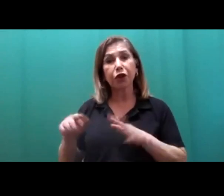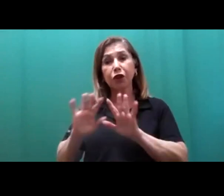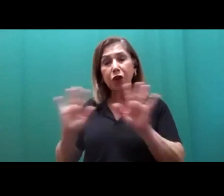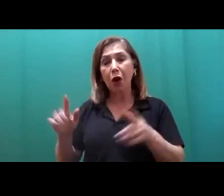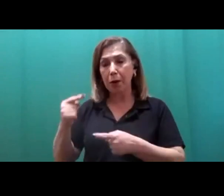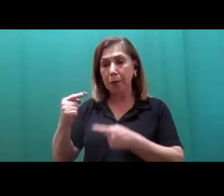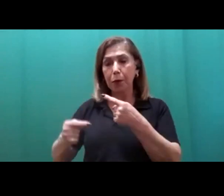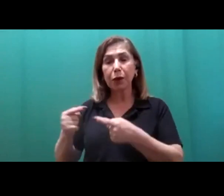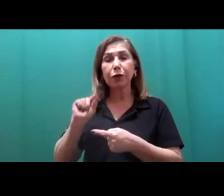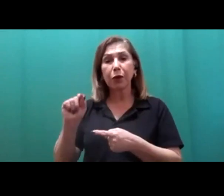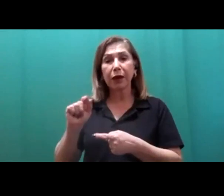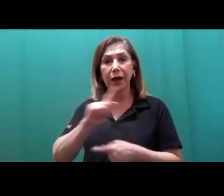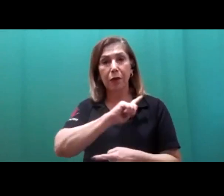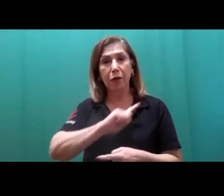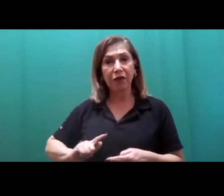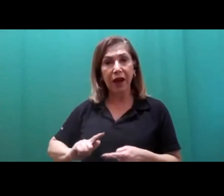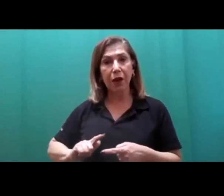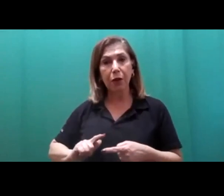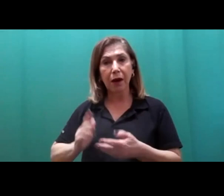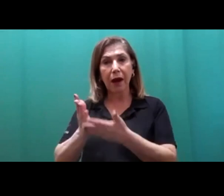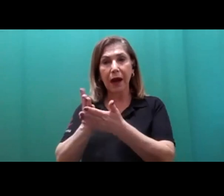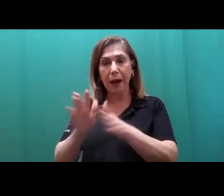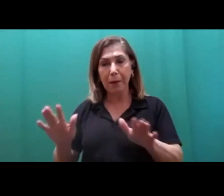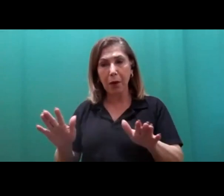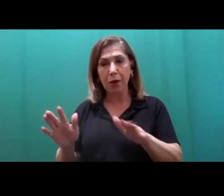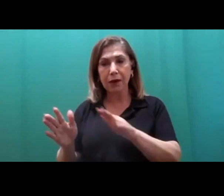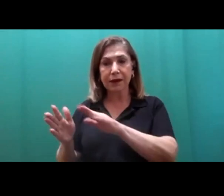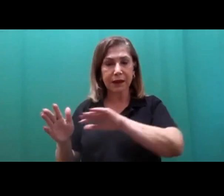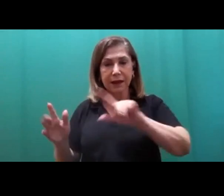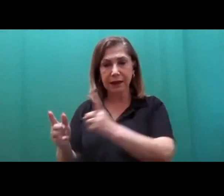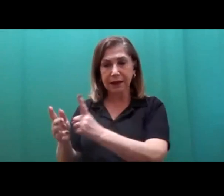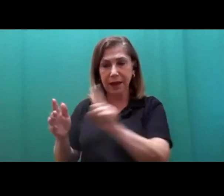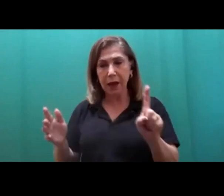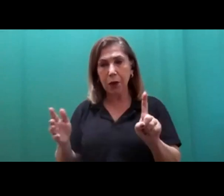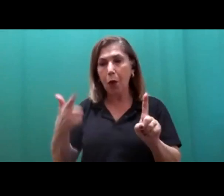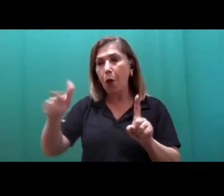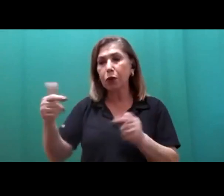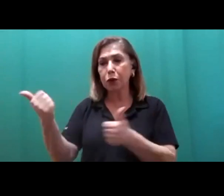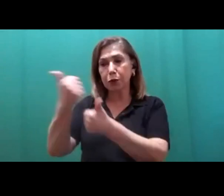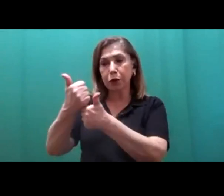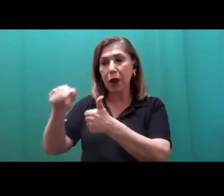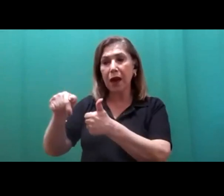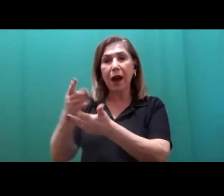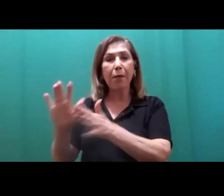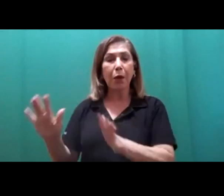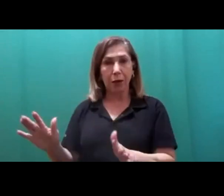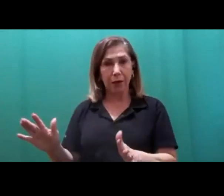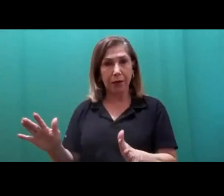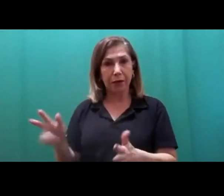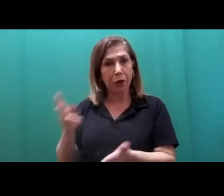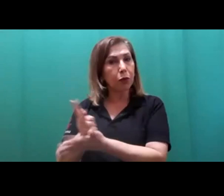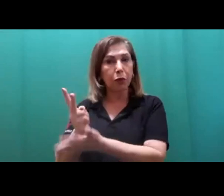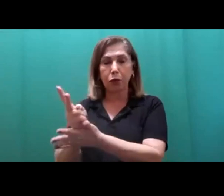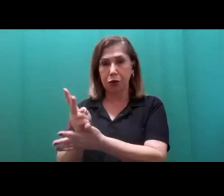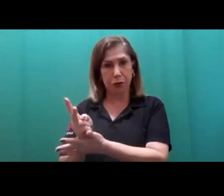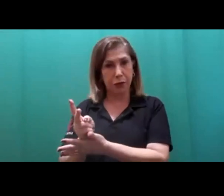quando o governo caiu, algumas políticas caíram junto. Então, a gente tem um processo da agroecologia que